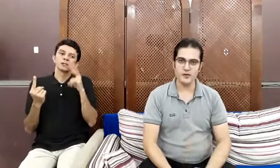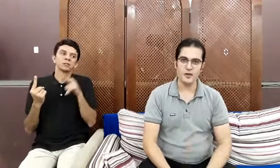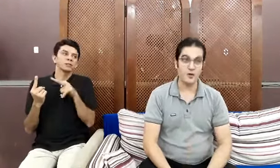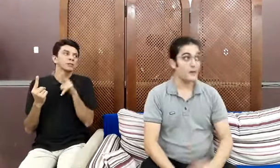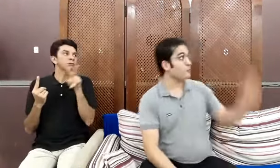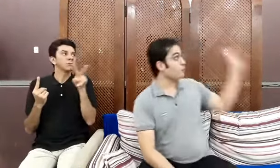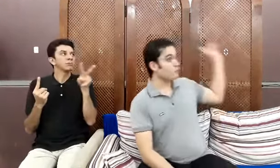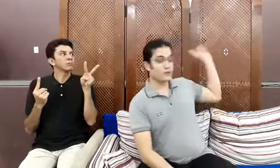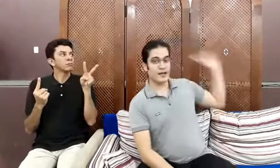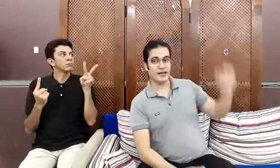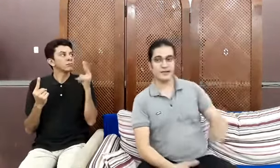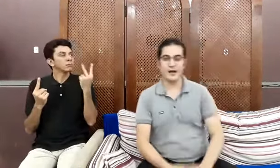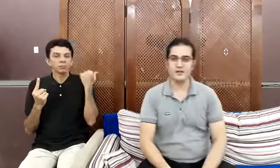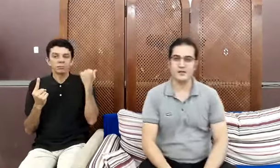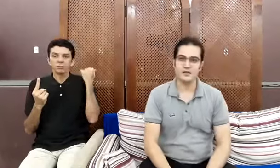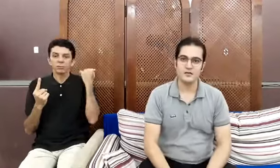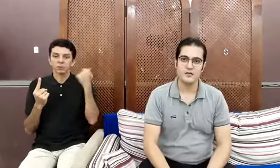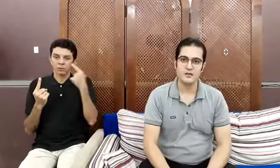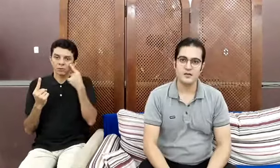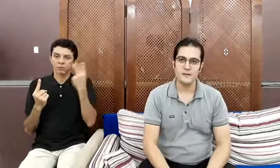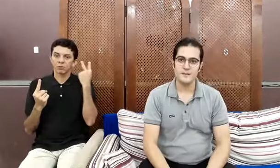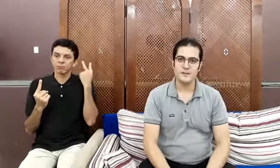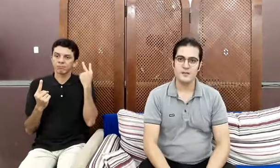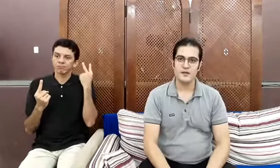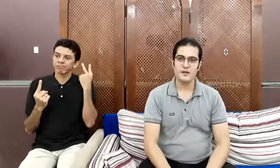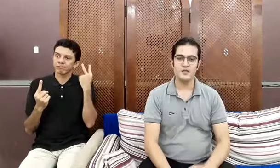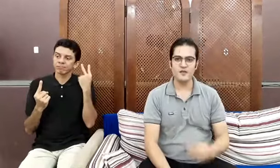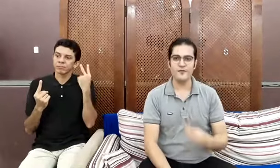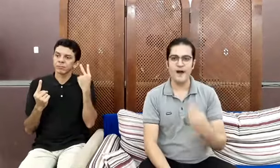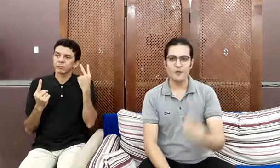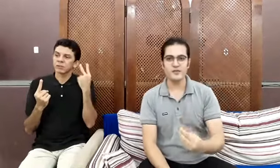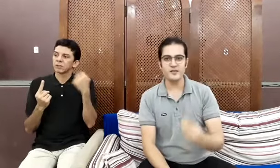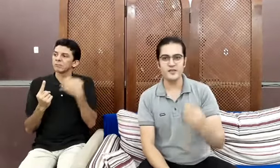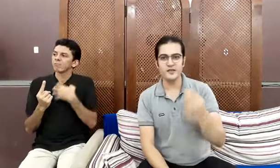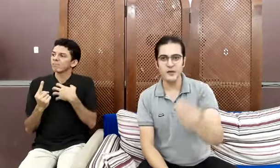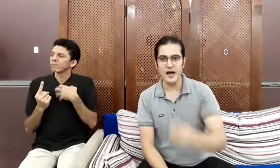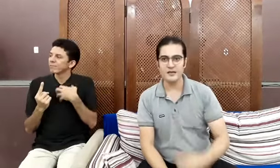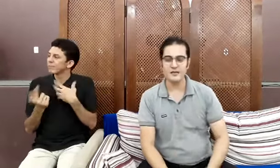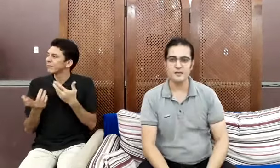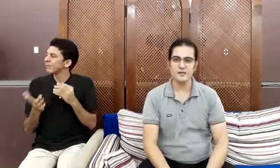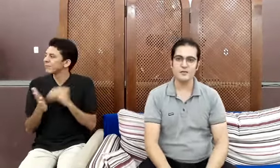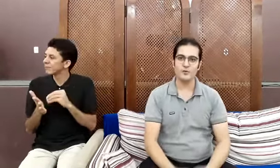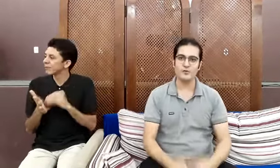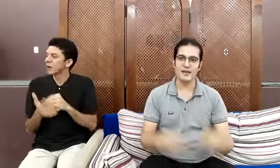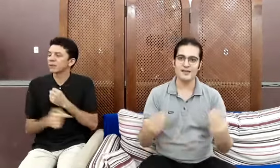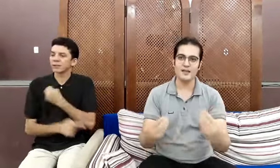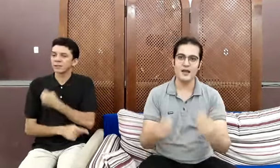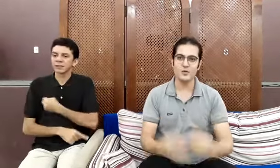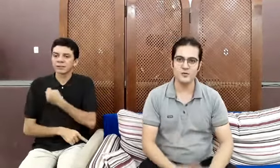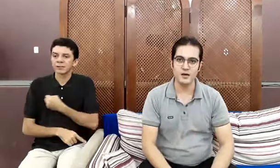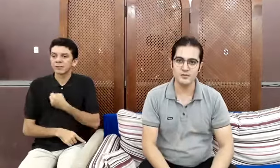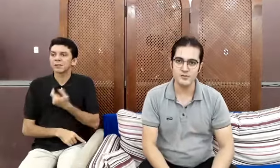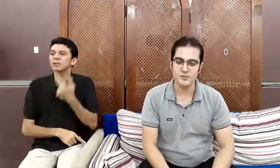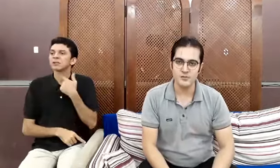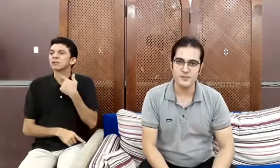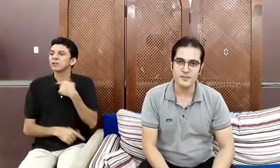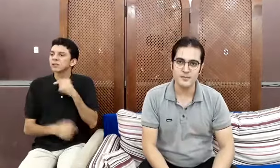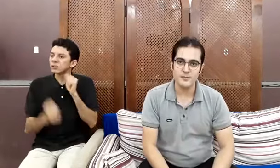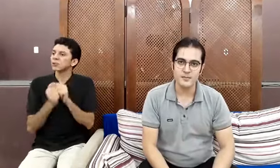tudo isso aqui, olhei para o púlpito que está aqui atrás e senti falta, senti saudade, vontade de estar com os